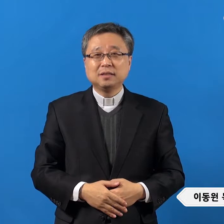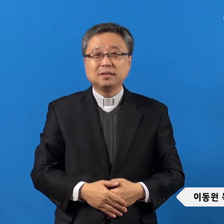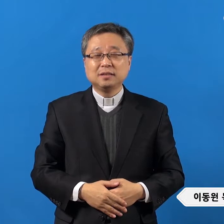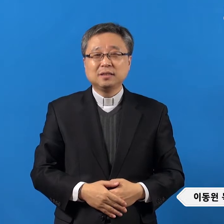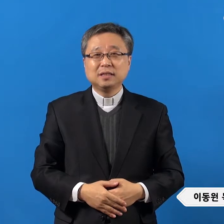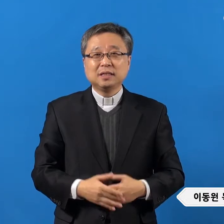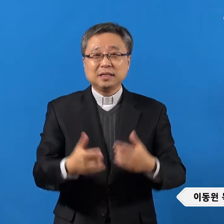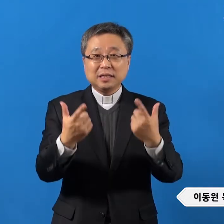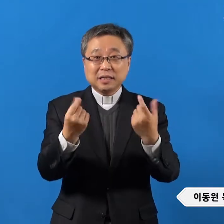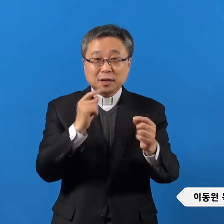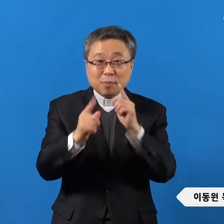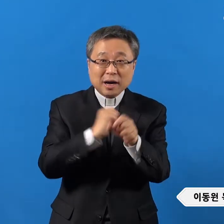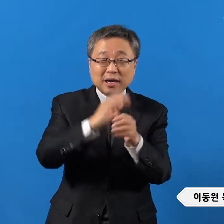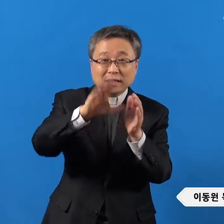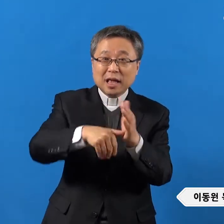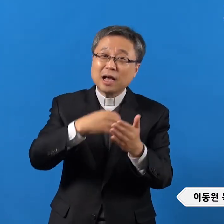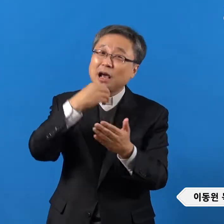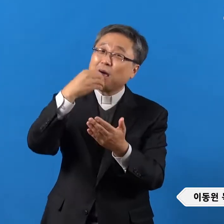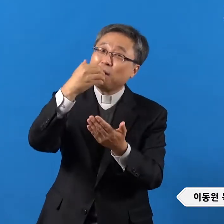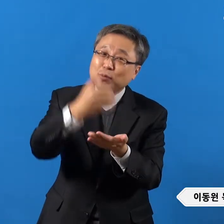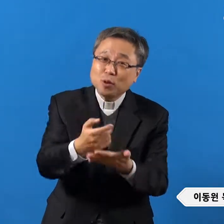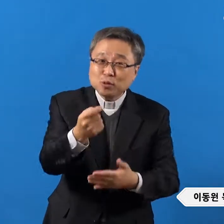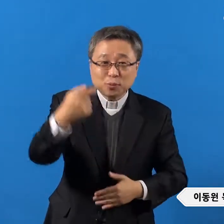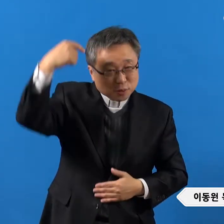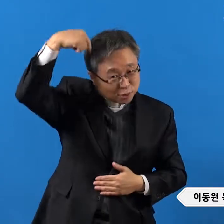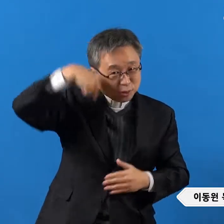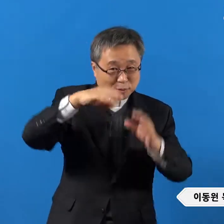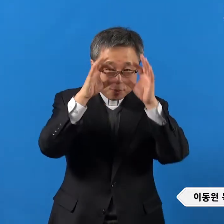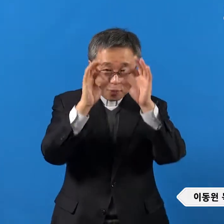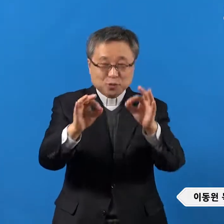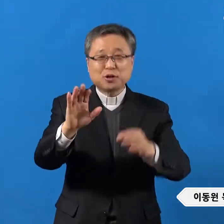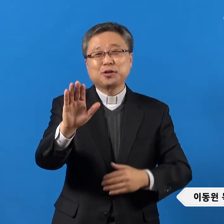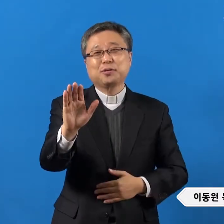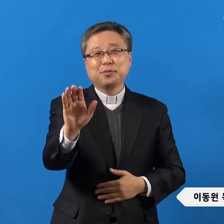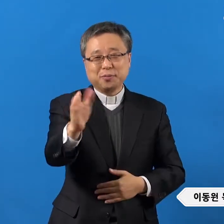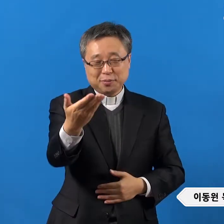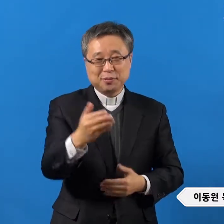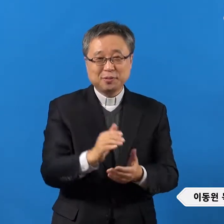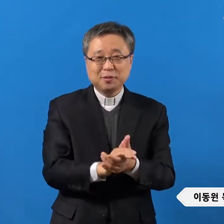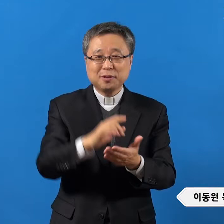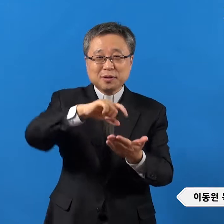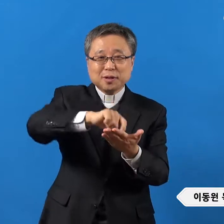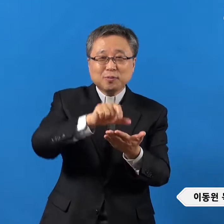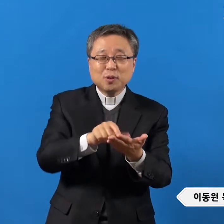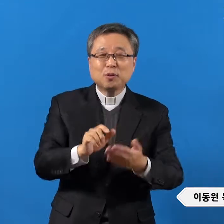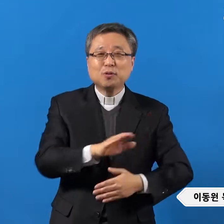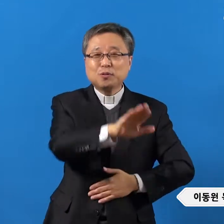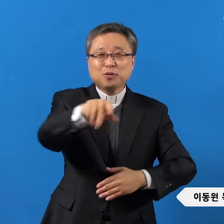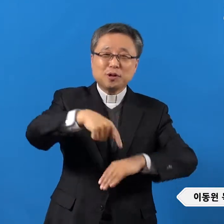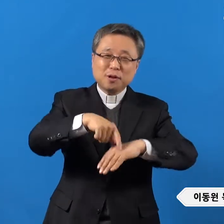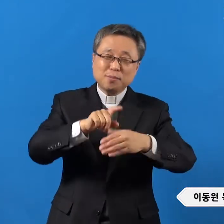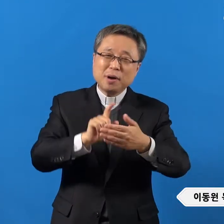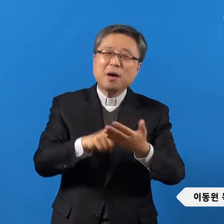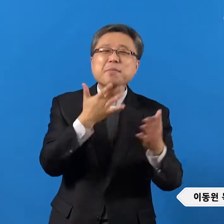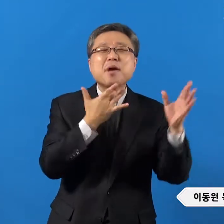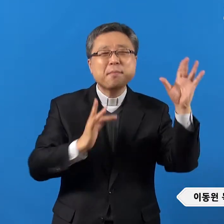이런 거 말할 때 감동을 좀 느껴보셔야 돼요. 감동을 좀. 네. 그만큼 우리의 마음이 메말랐다는 거예요. 우리의 정서가 메말랐다는